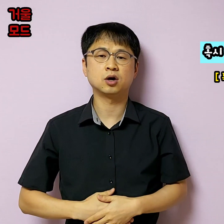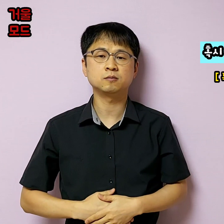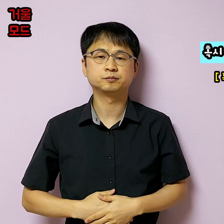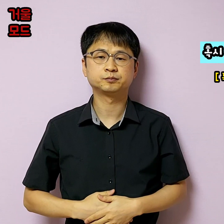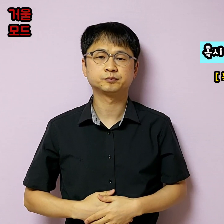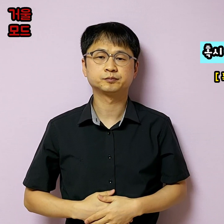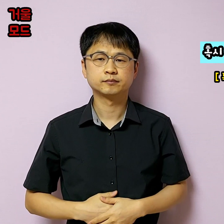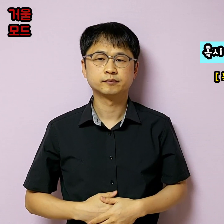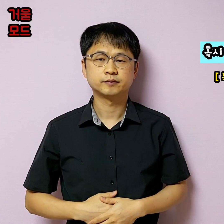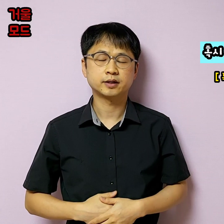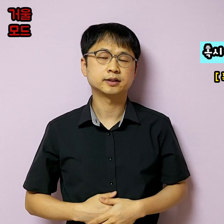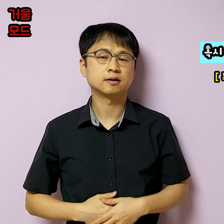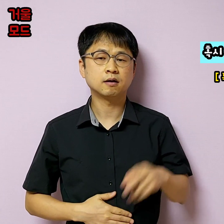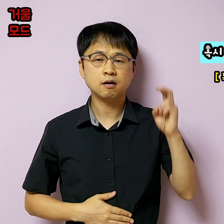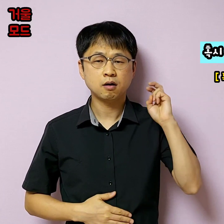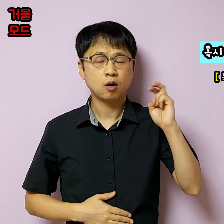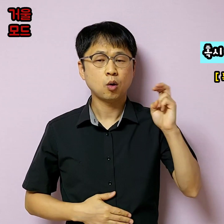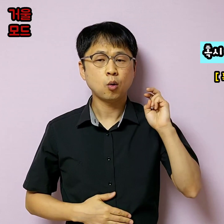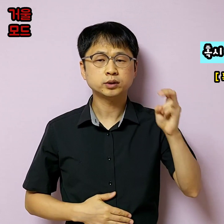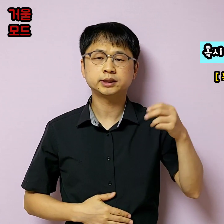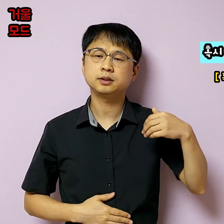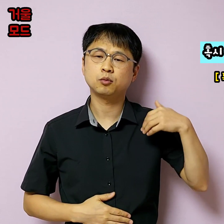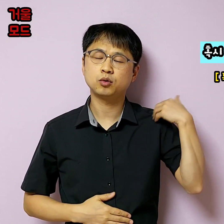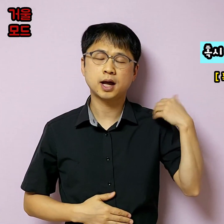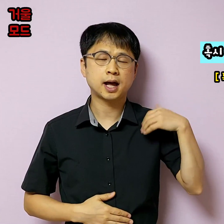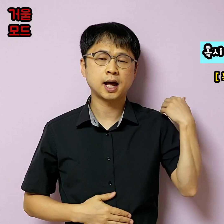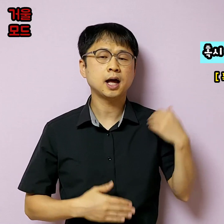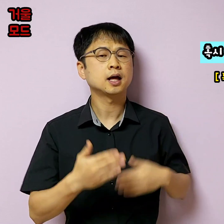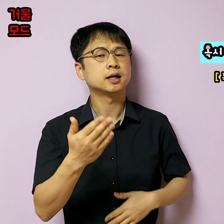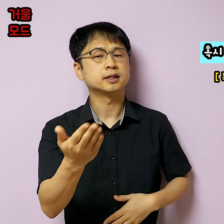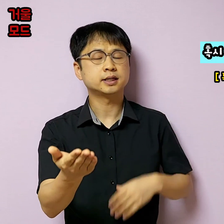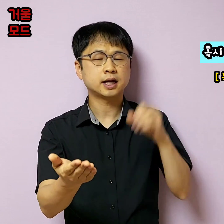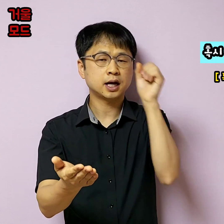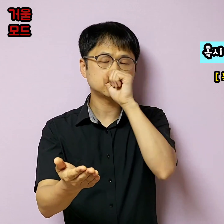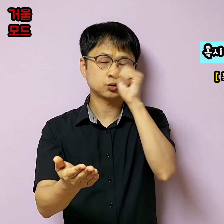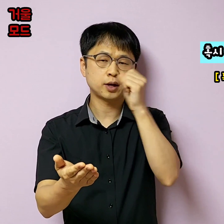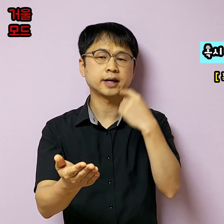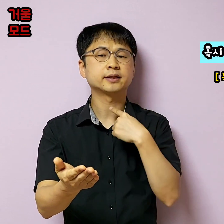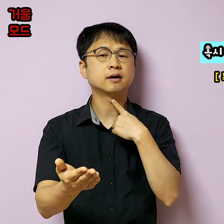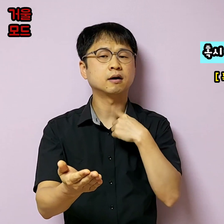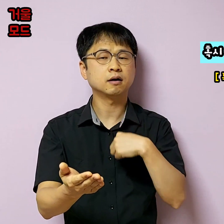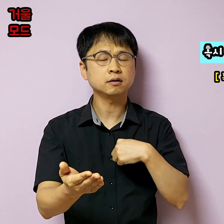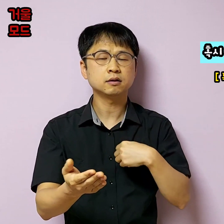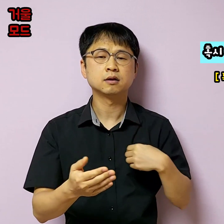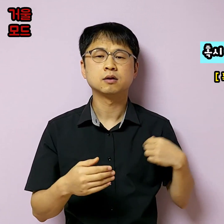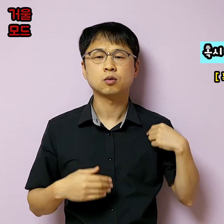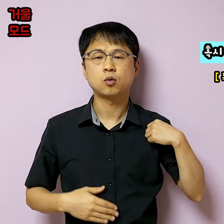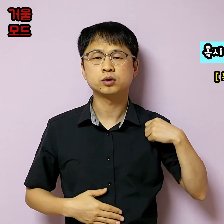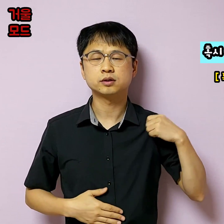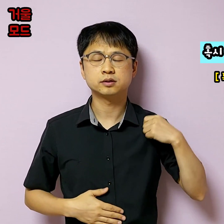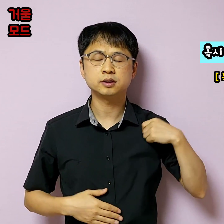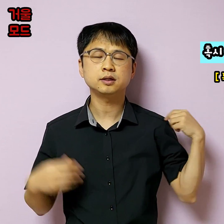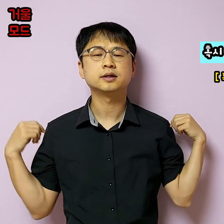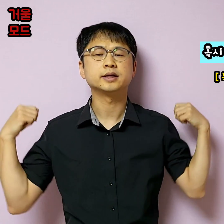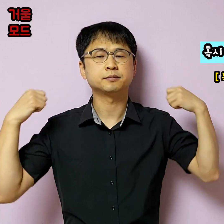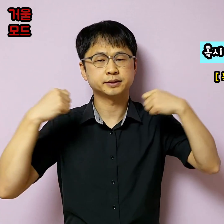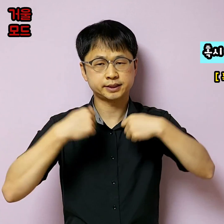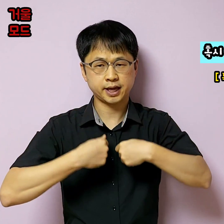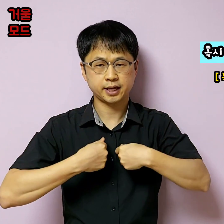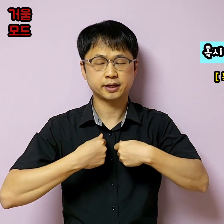되겠죠. 네, 그래서 혹시 몰라 네가 좋아했던 코트를 입은 채